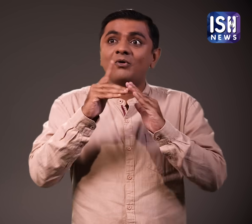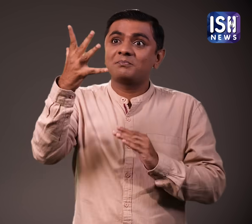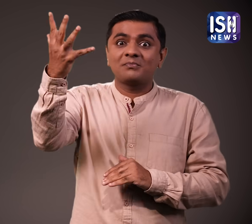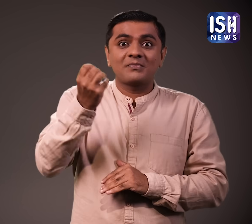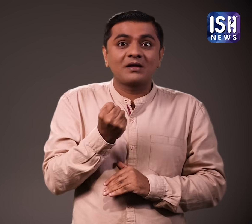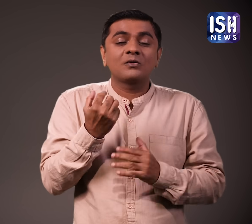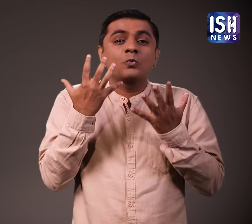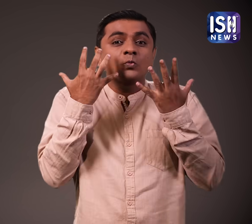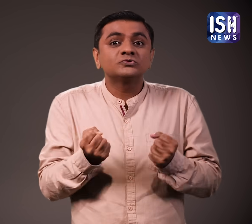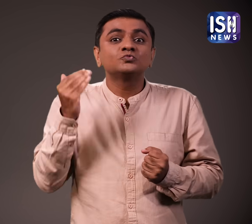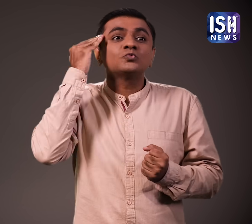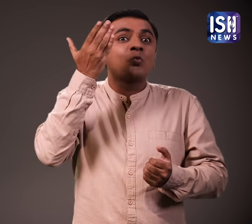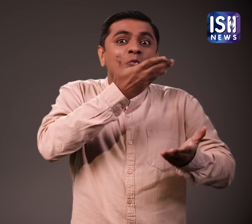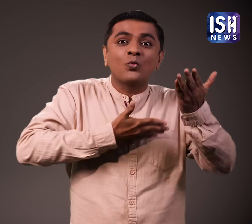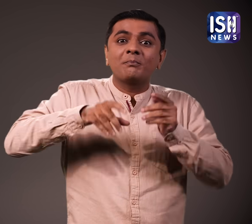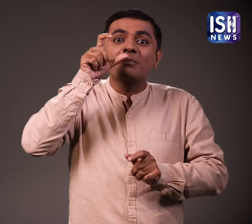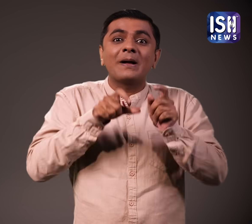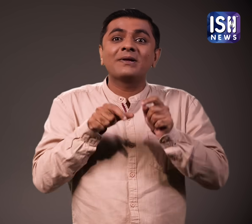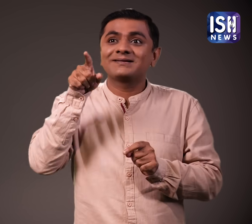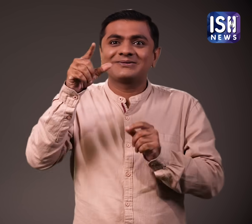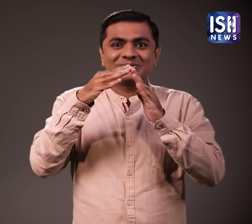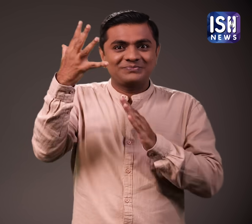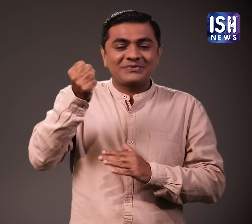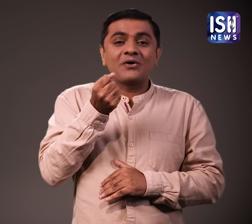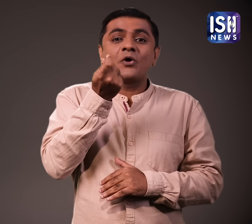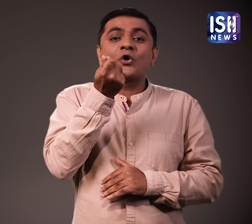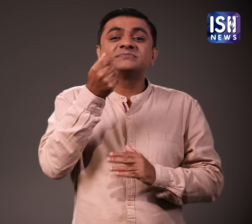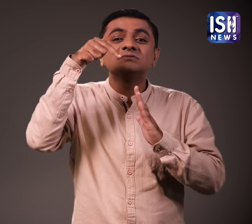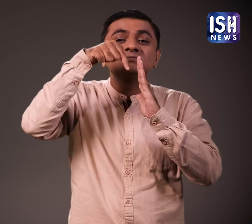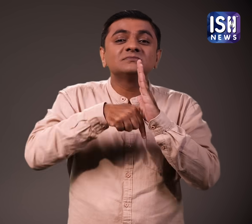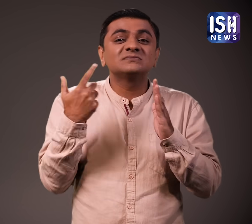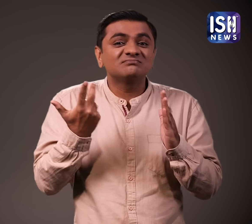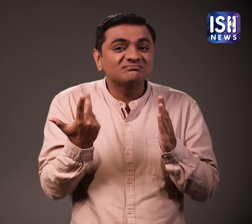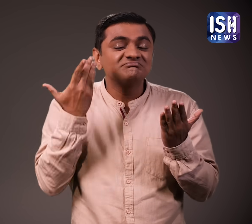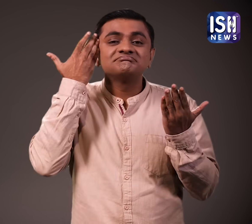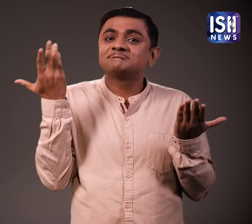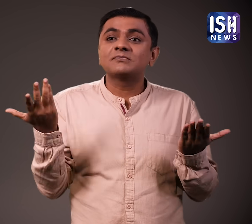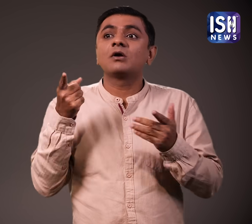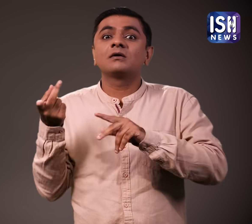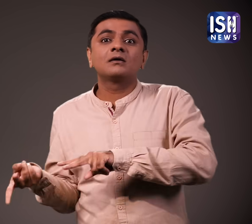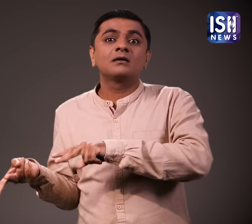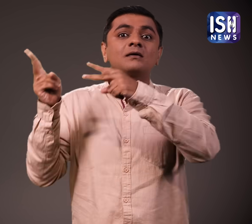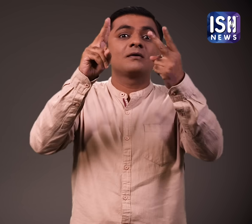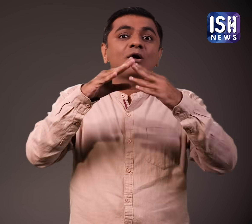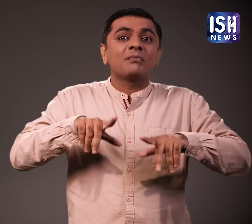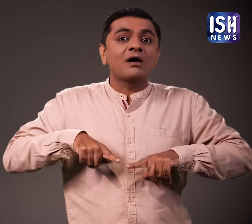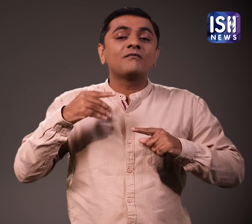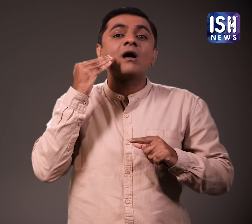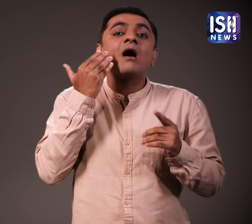की कीमत जानना चाहता है। हाला की वह घर में कब